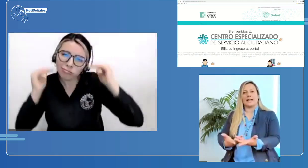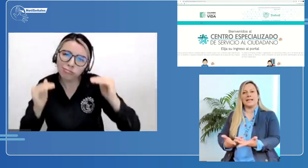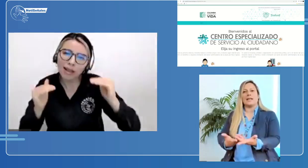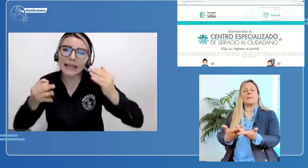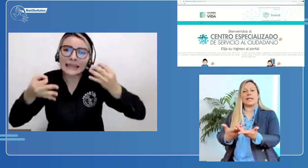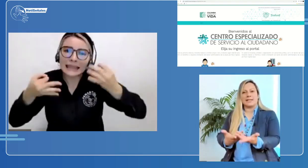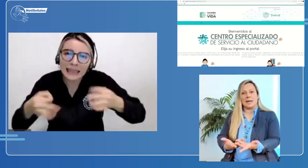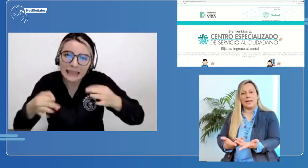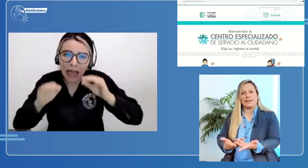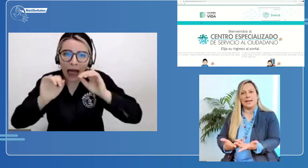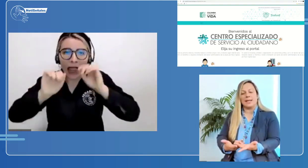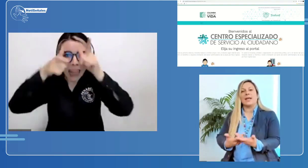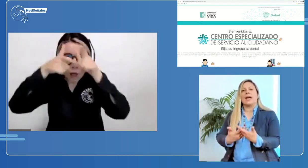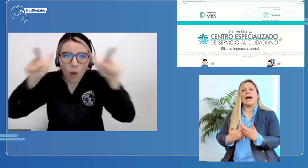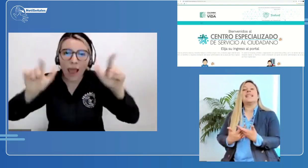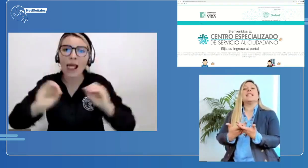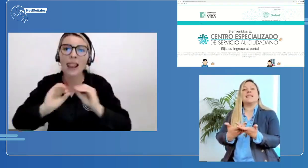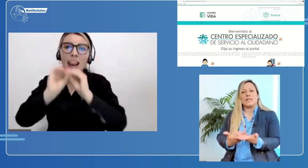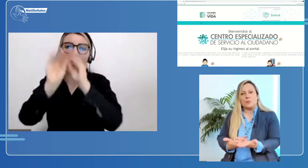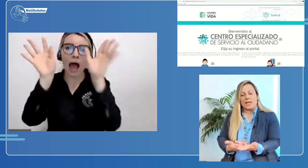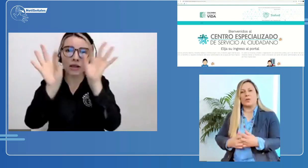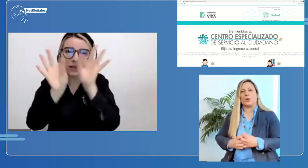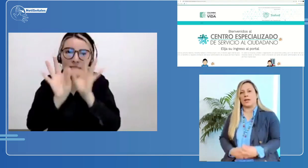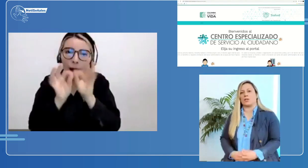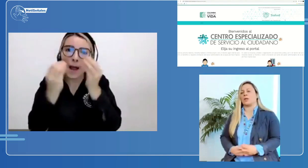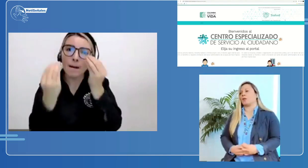acercarlas precisamente al entendimiento